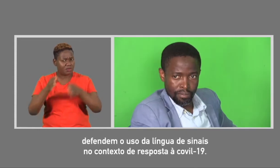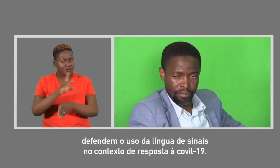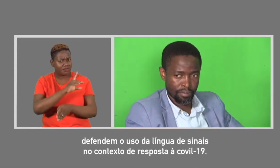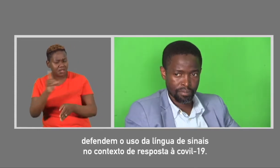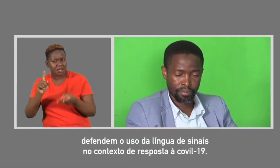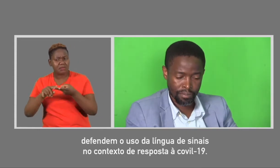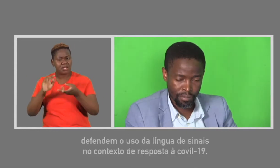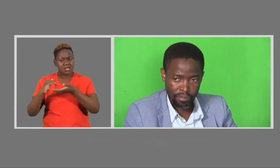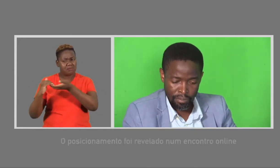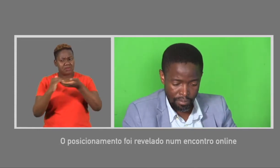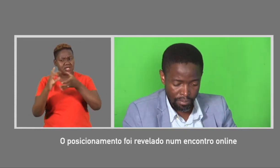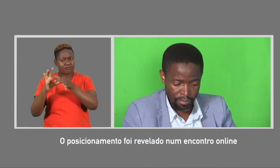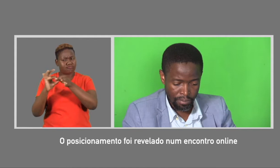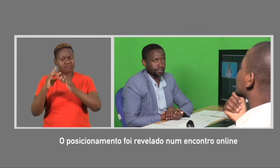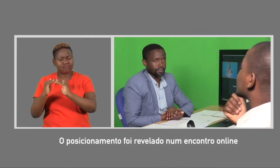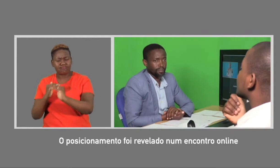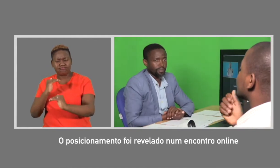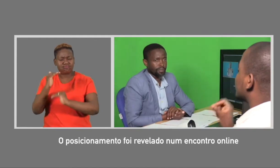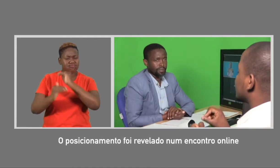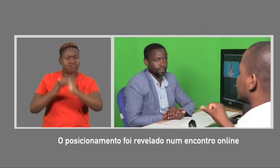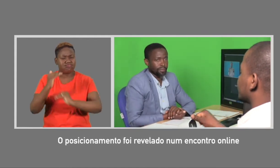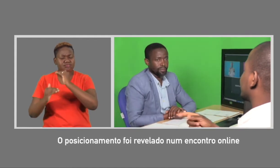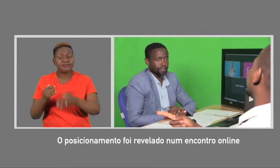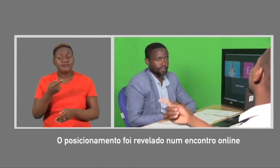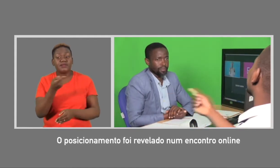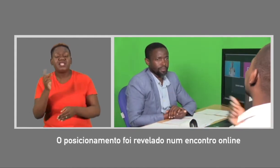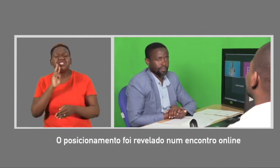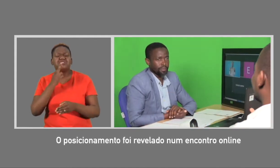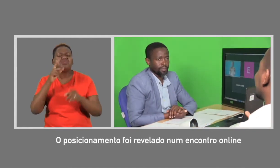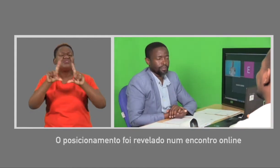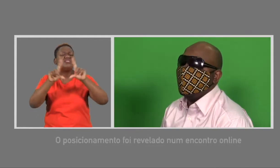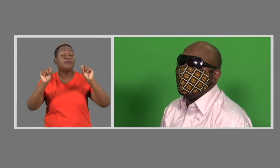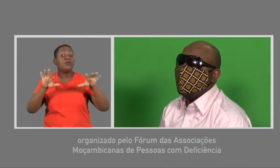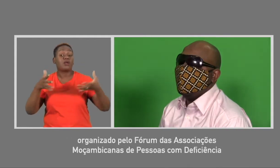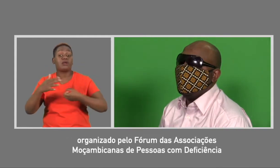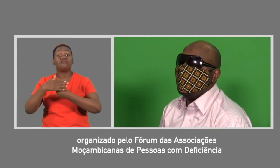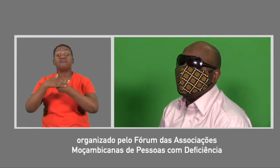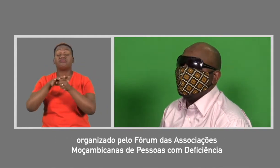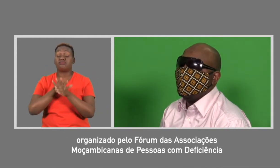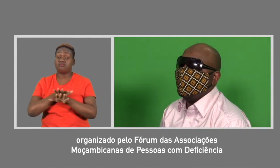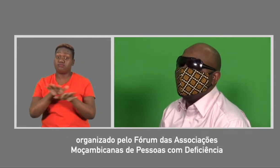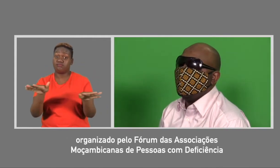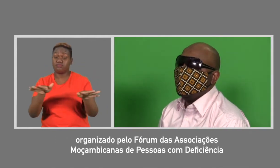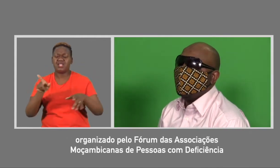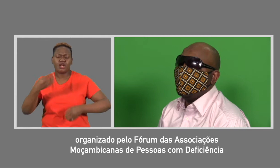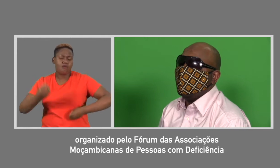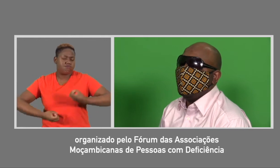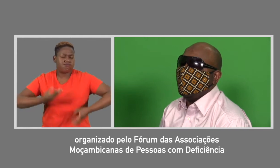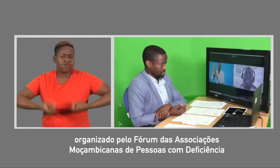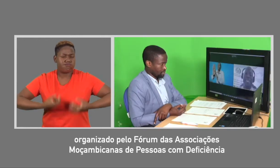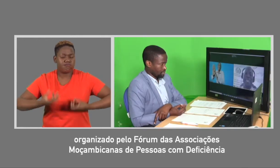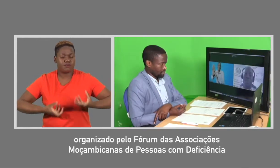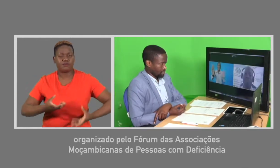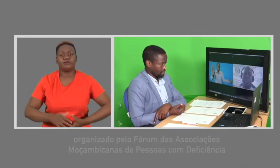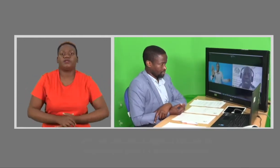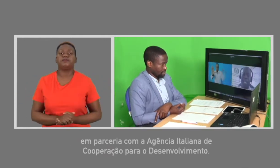resposta à Covid-19. O posicionamento foi revelado no encontro online organizado pelo Fórum das Associações Moçambicanas de